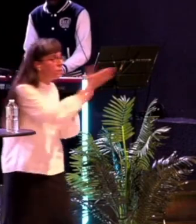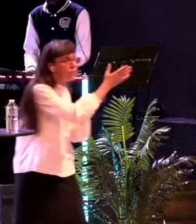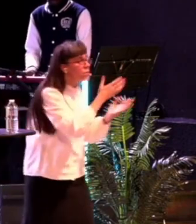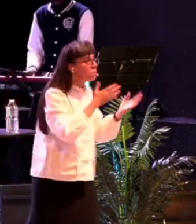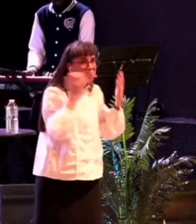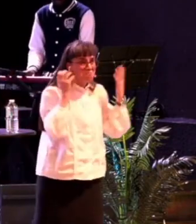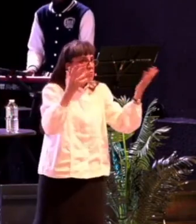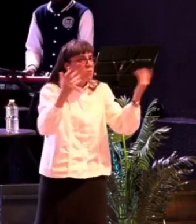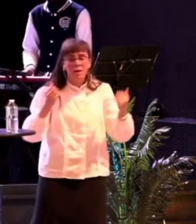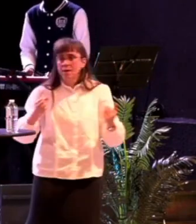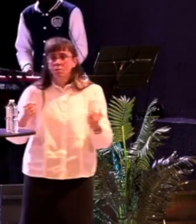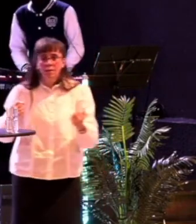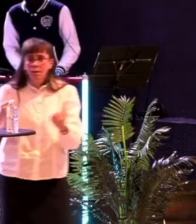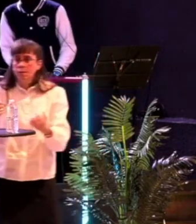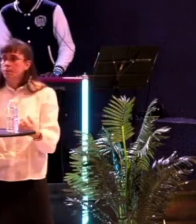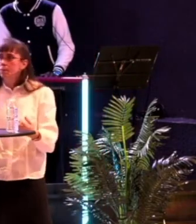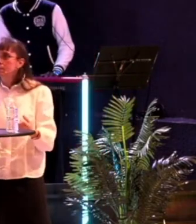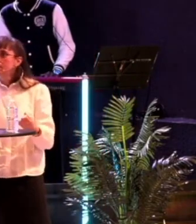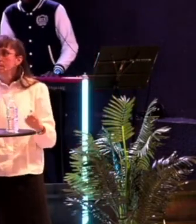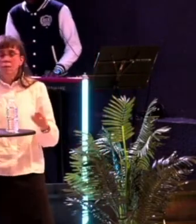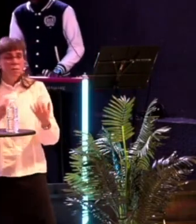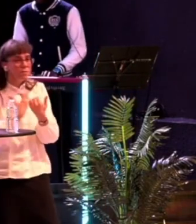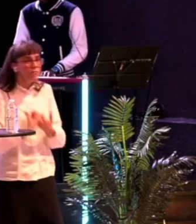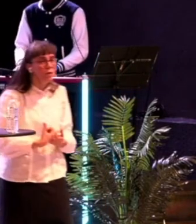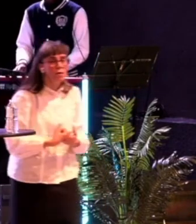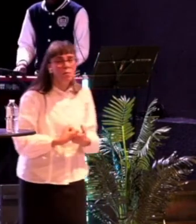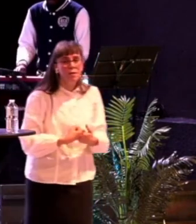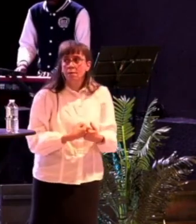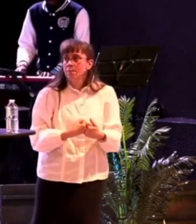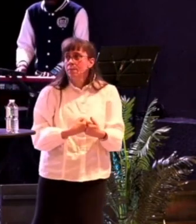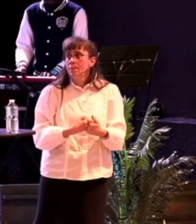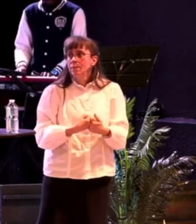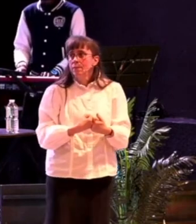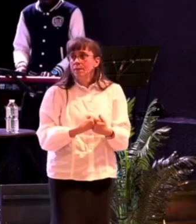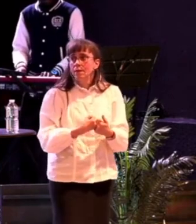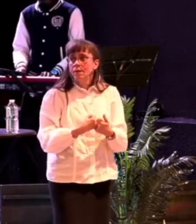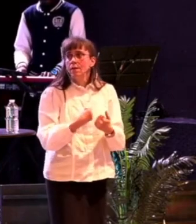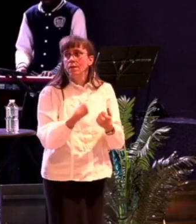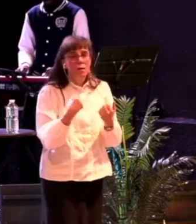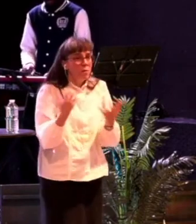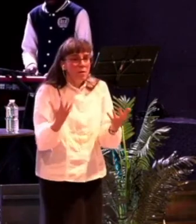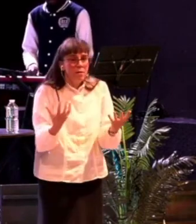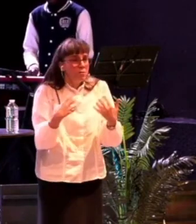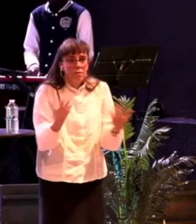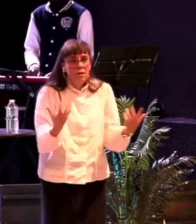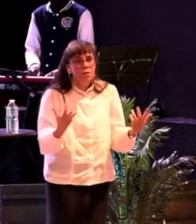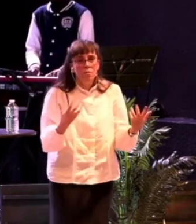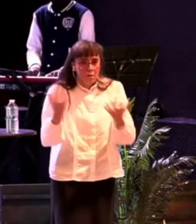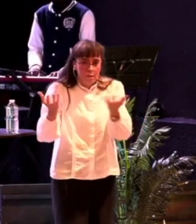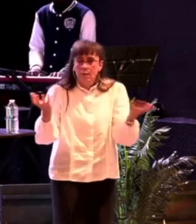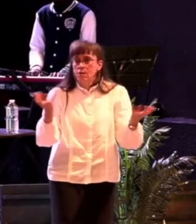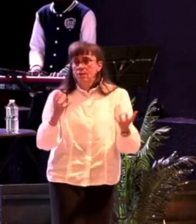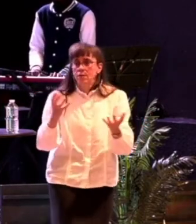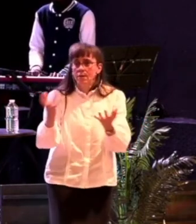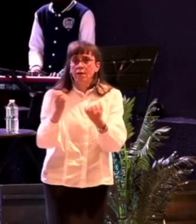asking a direction. Tu no souffres. Sign, no signal. Tu souffres dans ton corps, mais tu demandes, mais il attend pas pour me guérir, alors que Christ a payé le prix. And nobody to heal you.